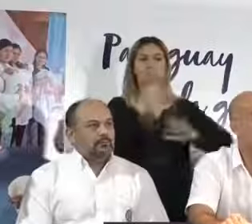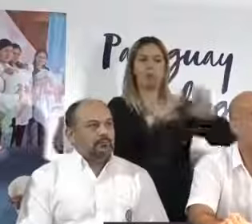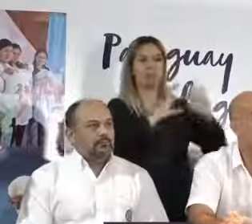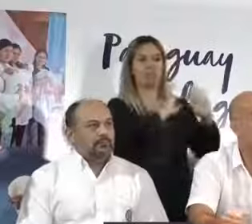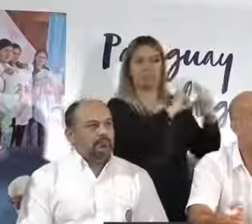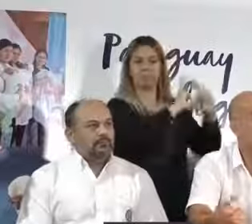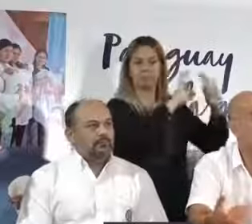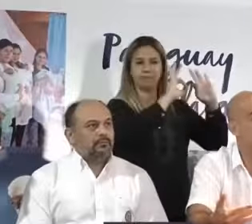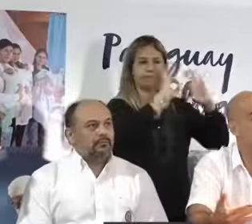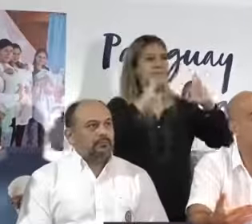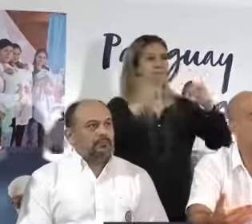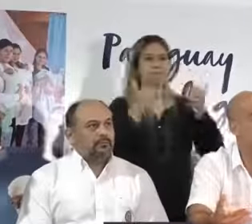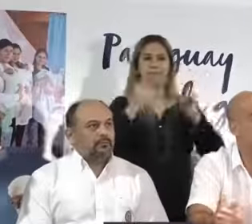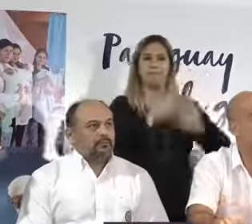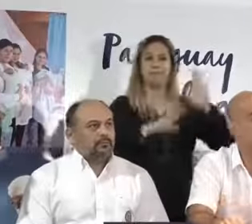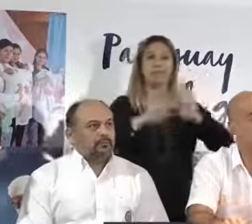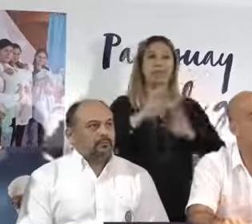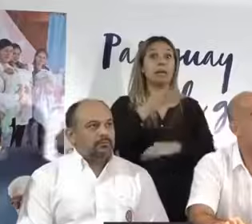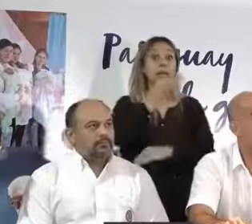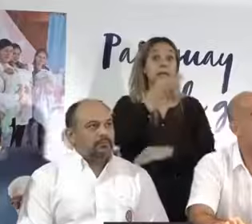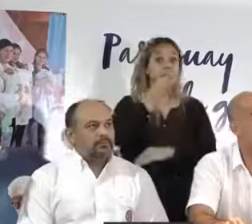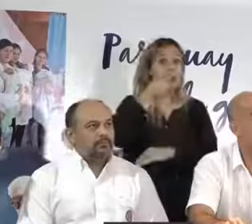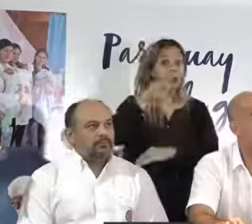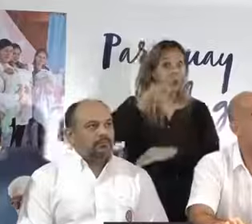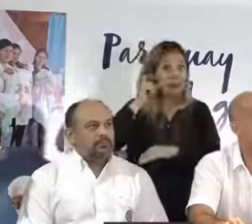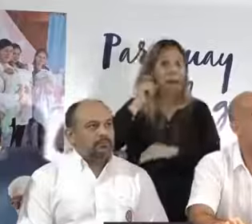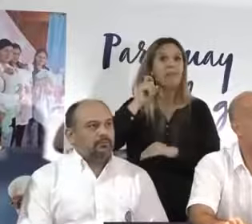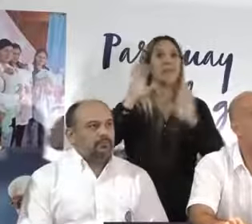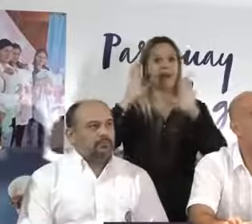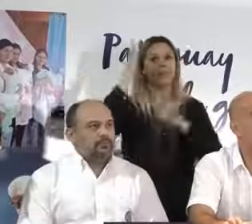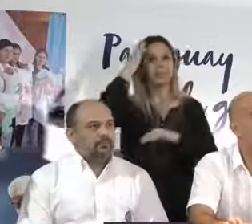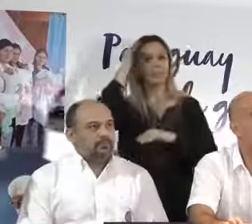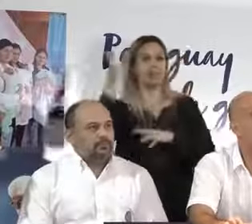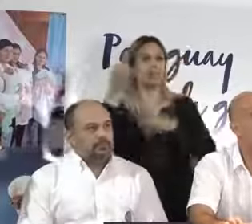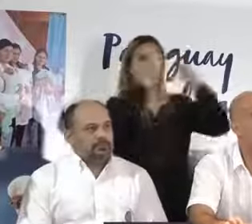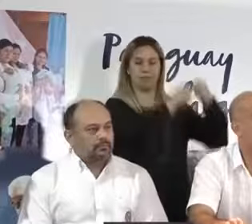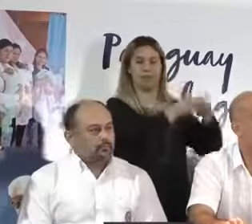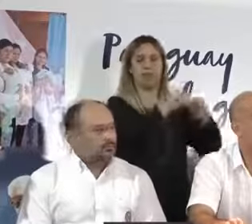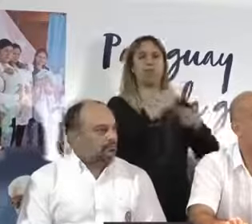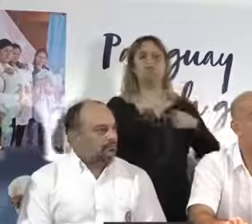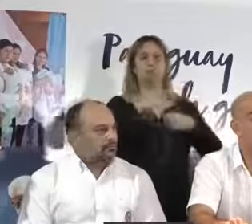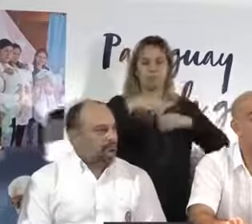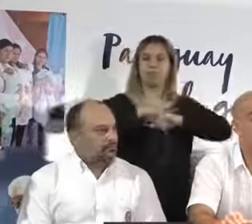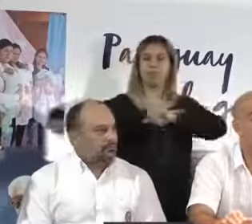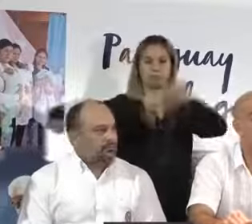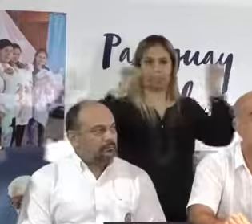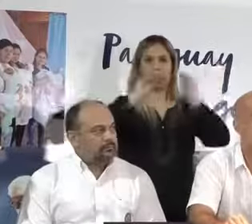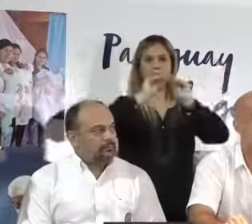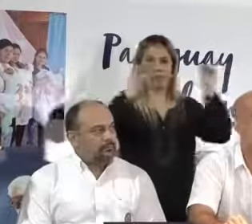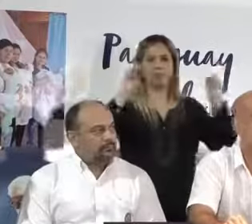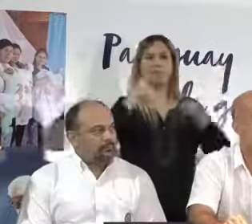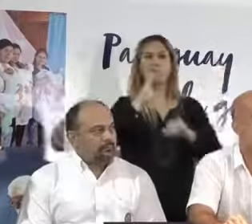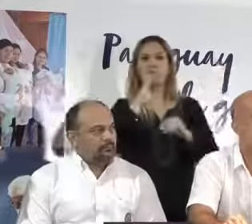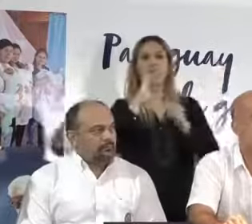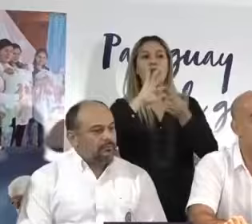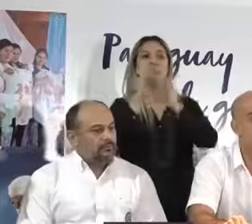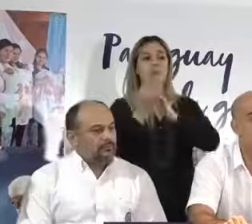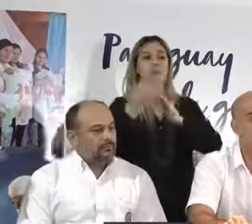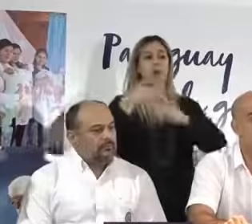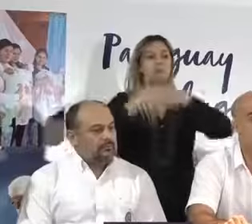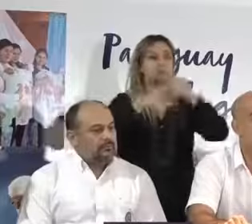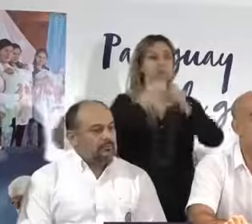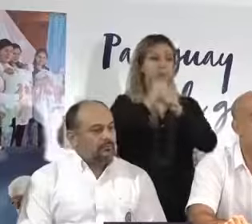todos los escenarios y todo eso se va a desplegar en base a un plan nacional de contingencia contra el coronavirus que